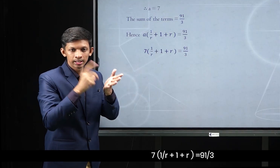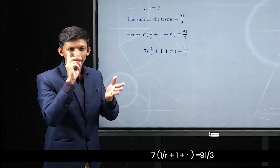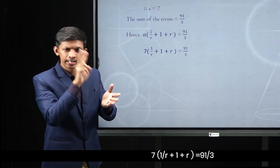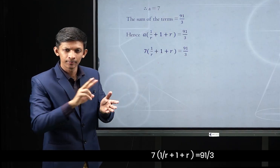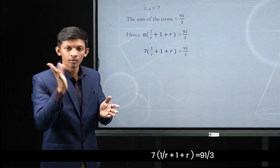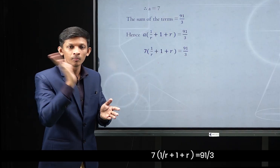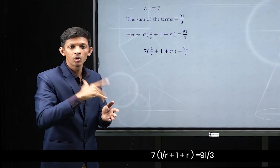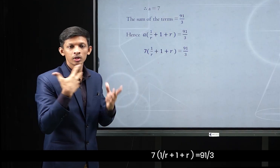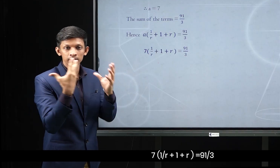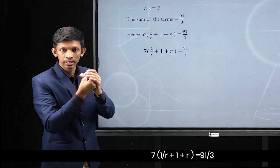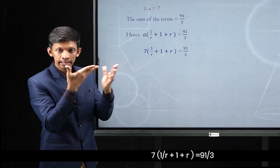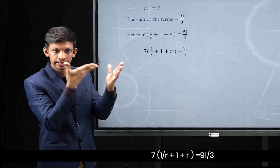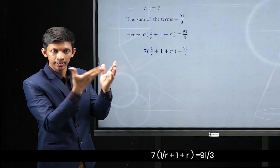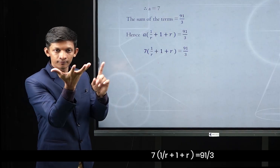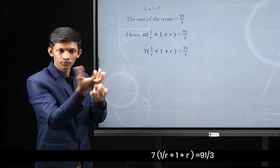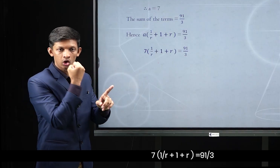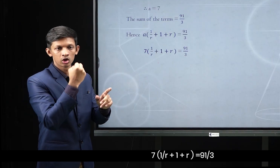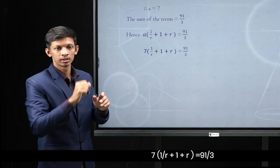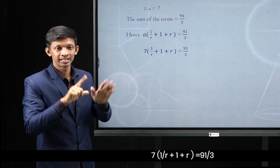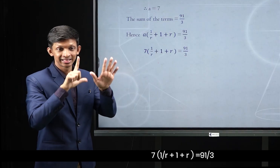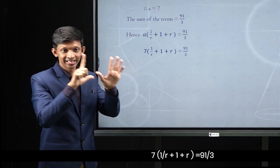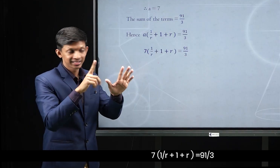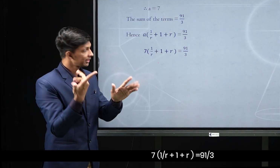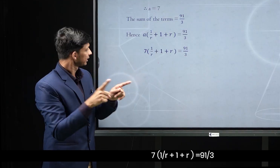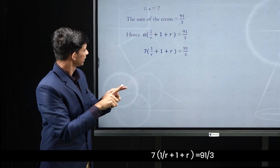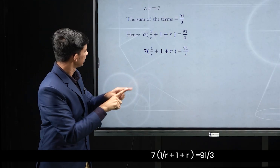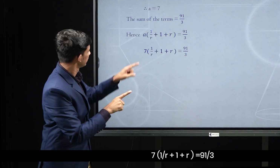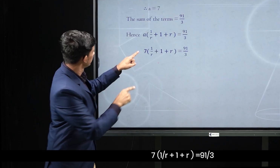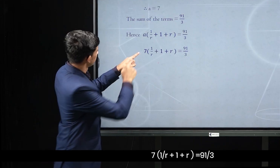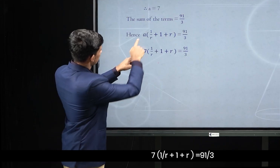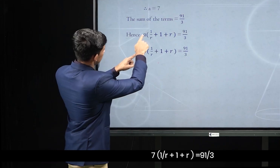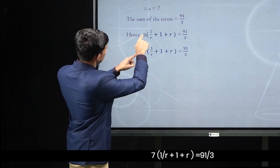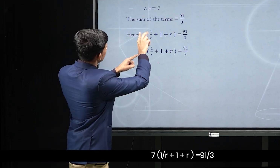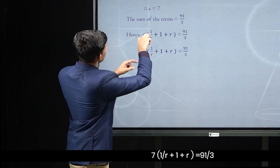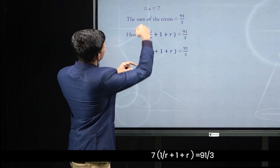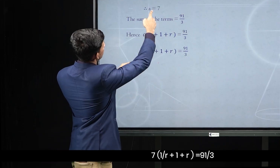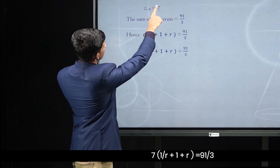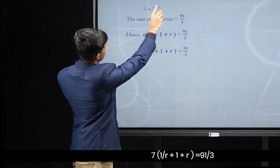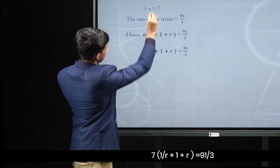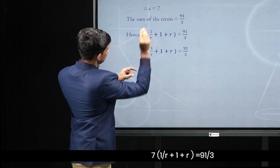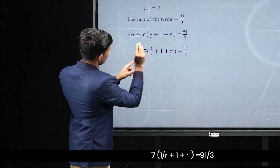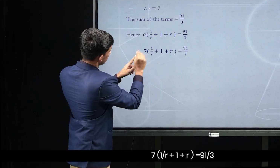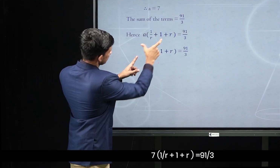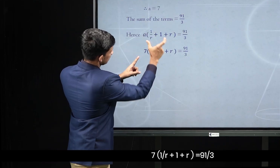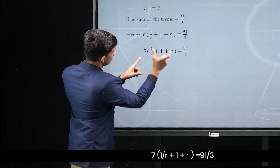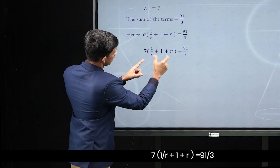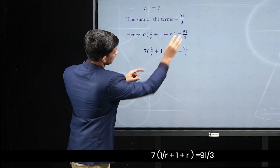கூட்டல் ஆர் மேலிலக்கு 2 கீழ் ஆர் ஈடு 91